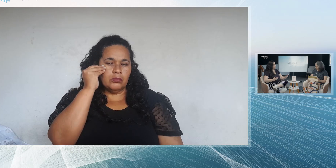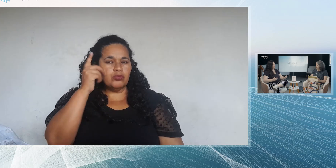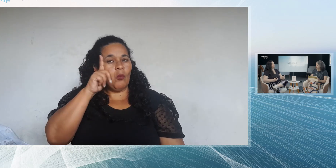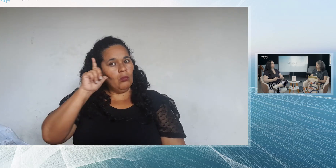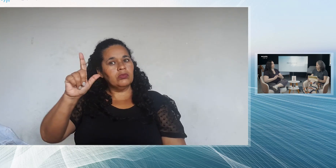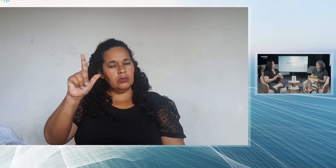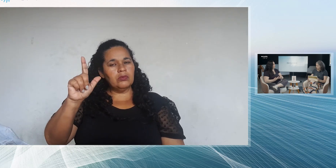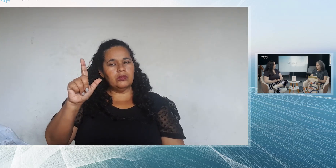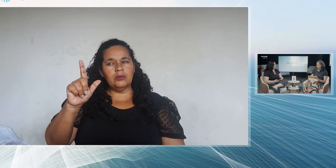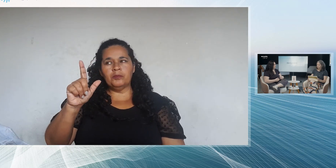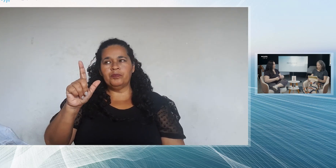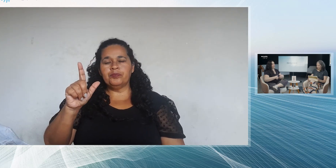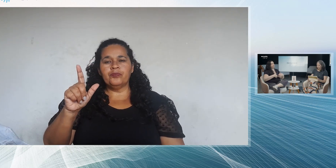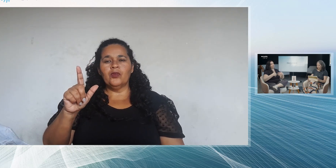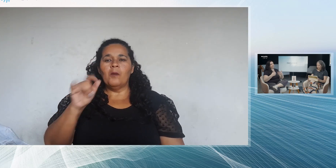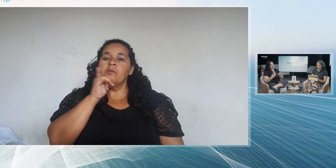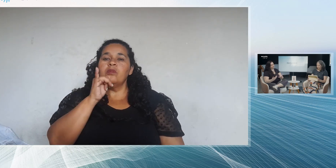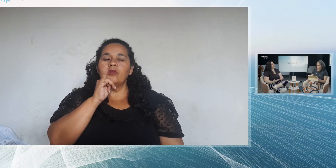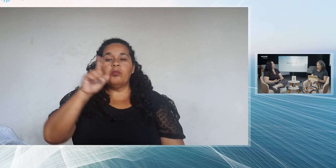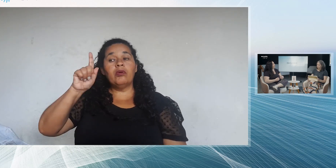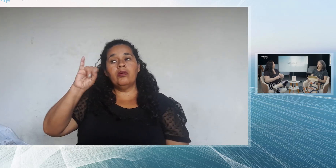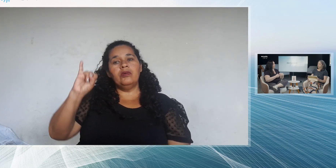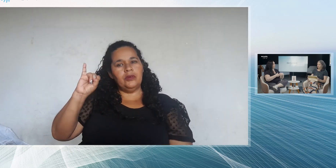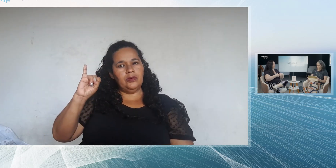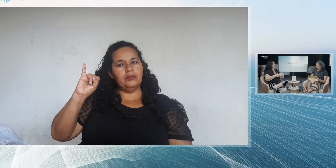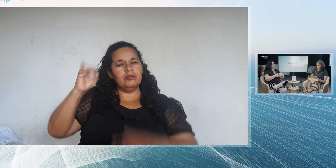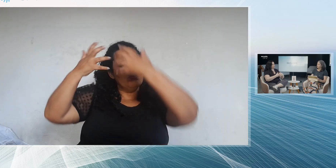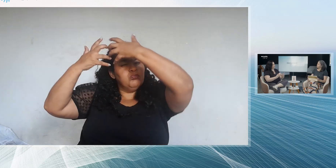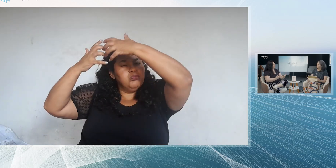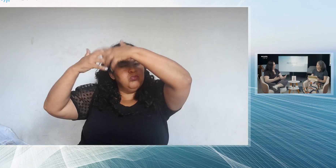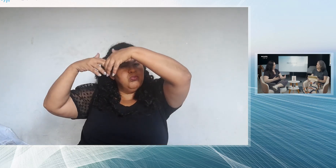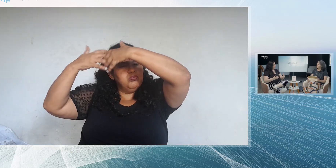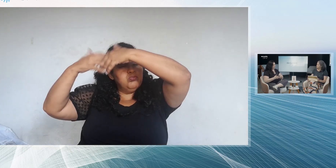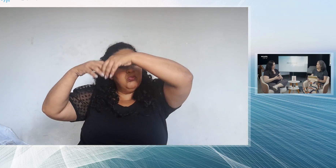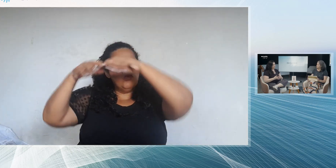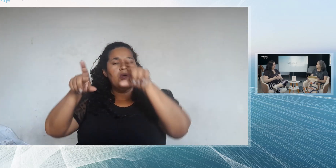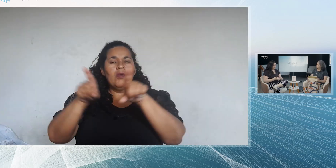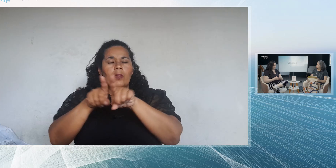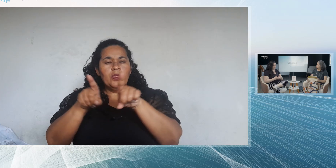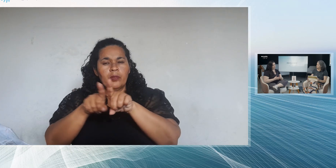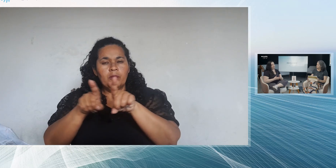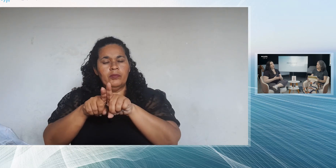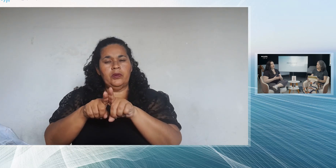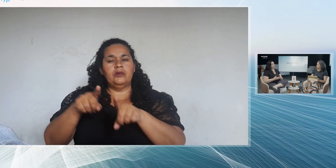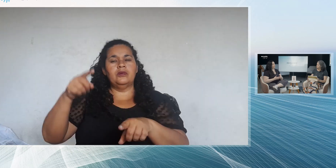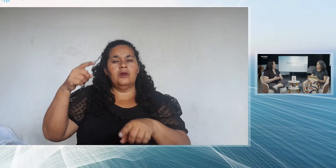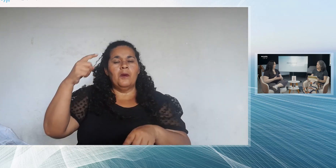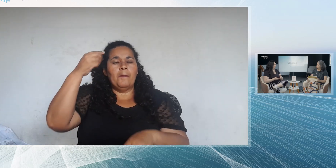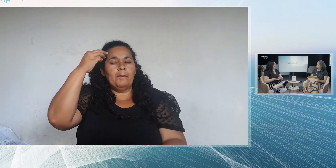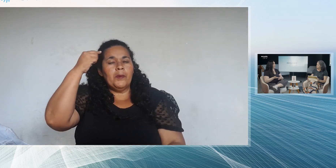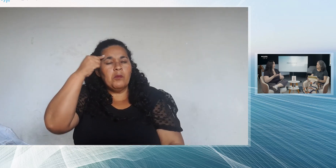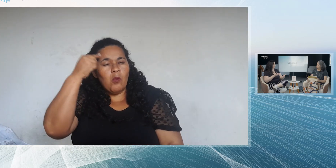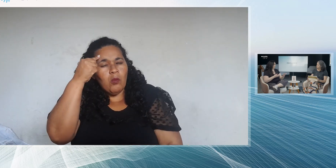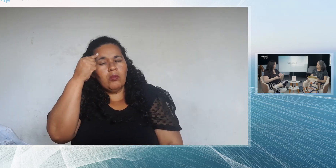as funções, tanto de QI, como atencional, como questões de memória, a partir dos 6 anos. Quando vem